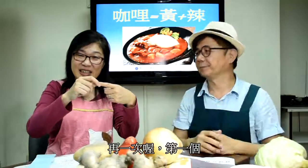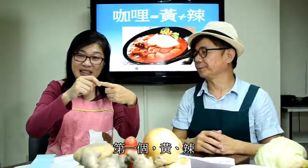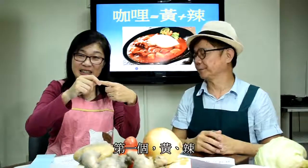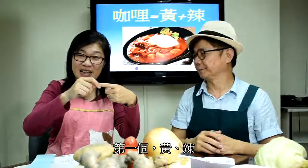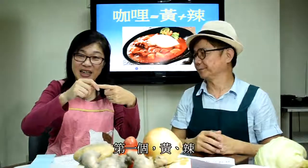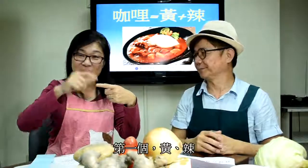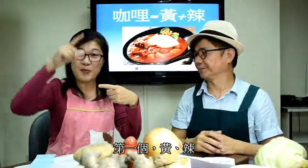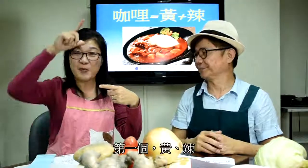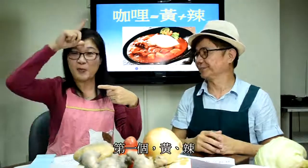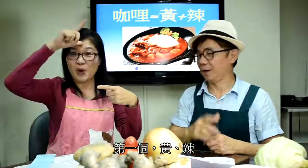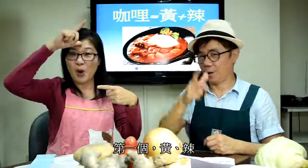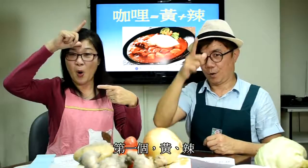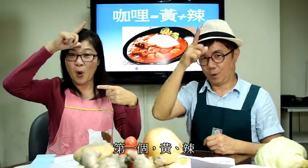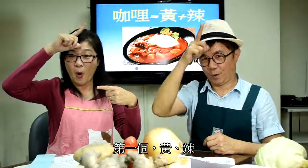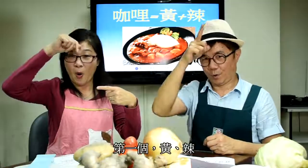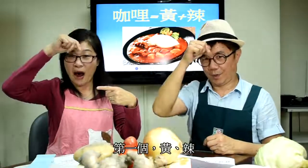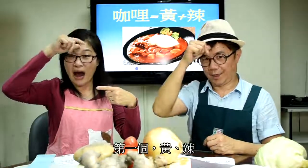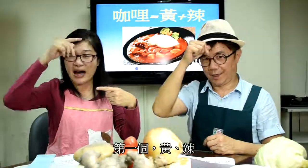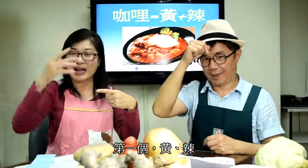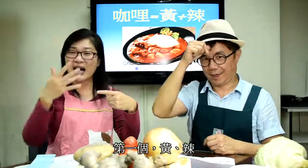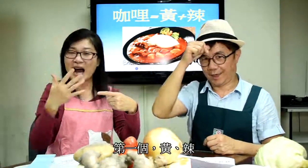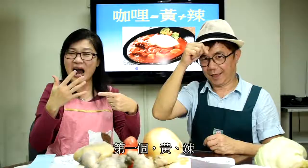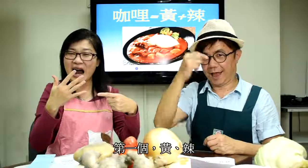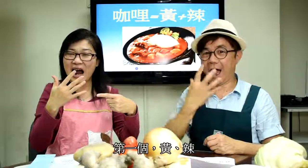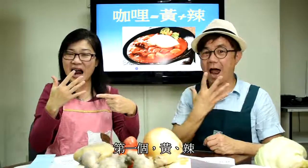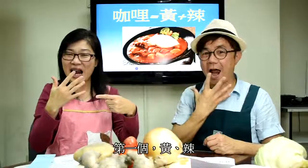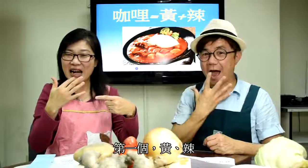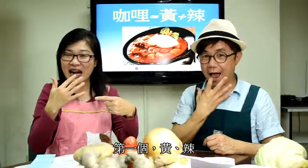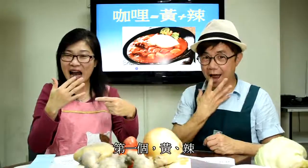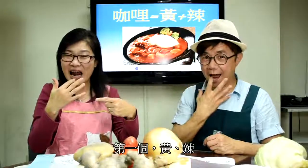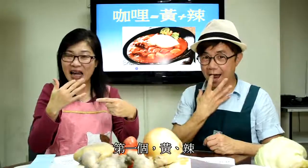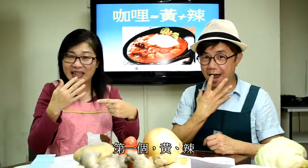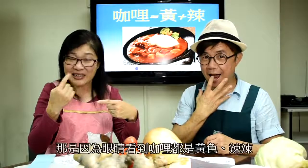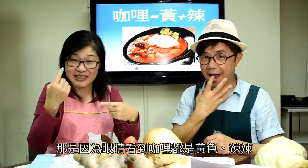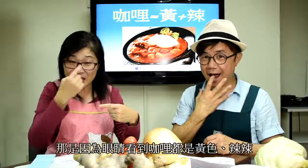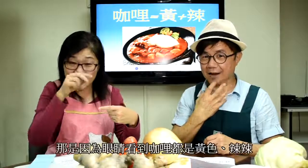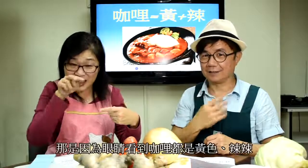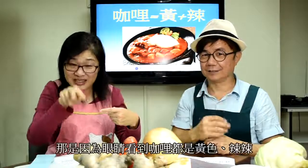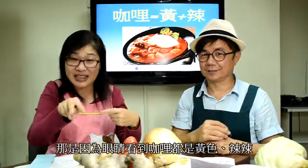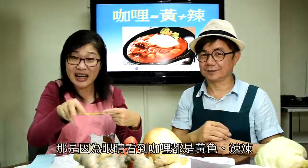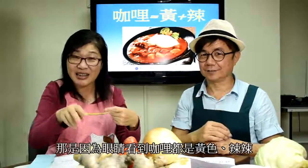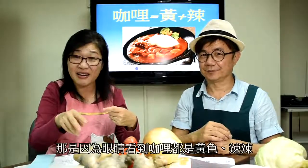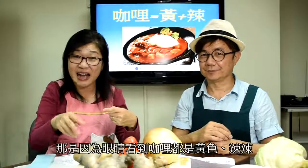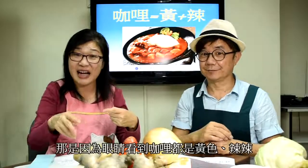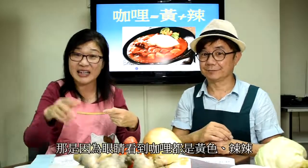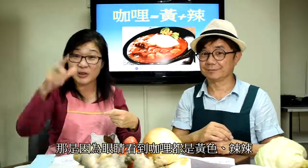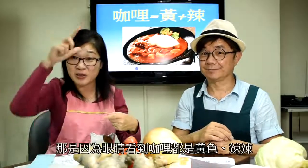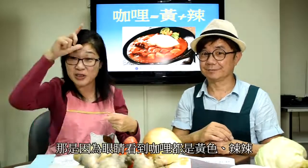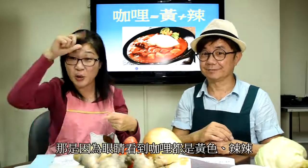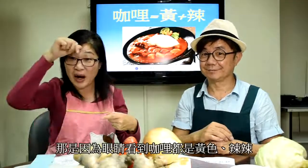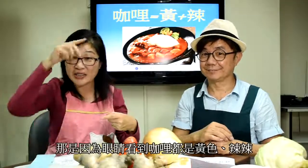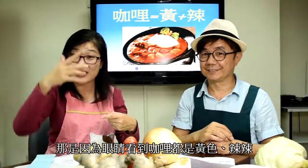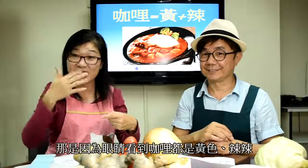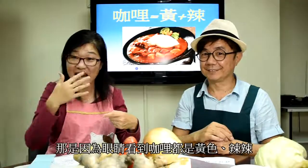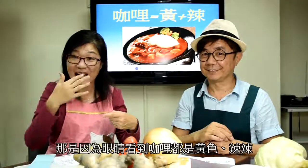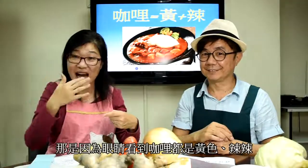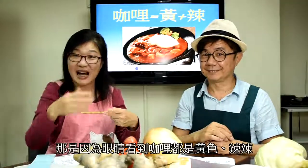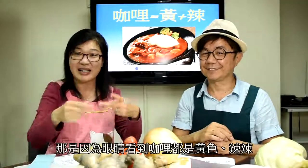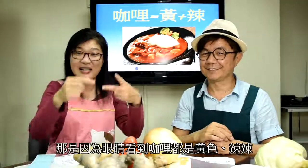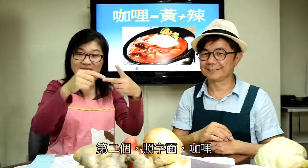第一个黄辣，那是因为眼睛看到咖喱都是黄色辣辣。第二